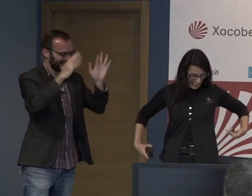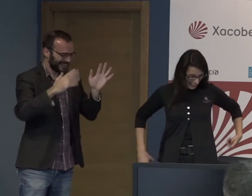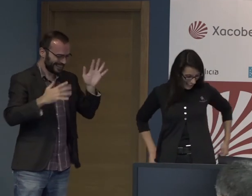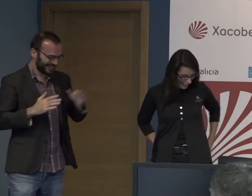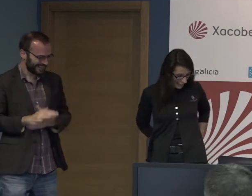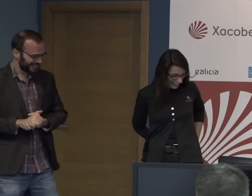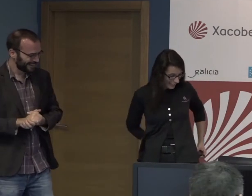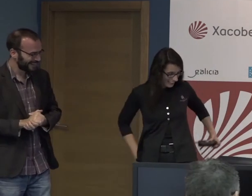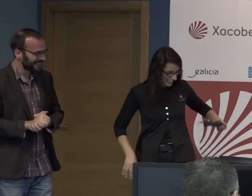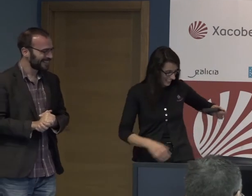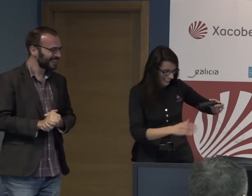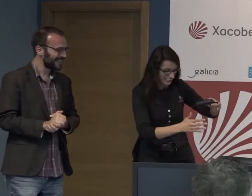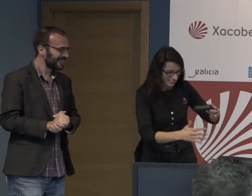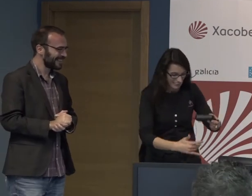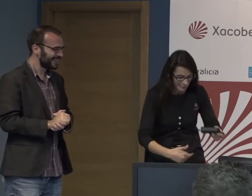Muy bien. Muy bien. Pues,